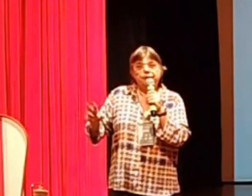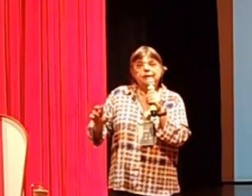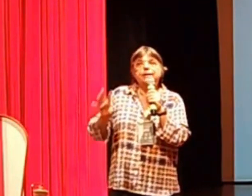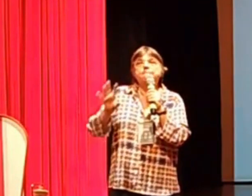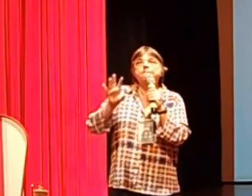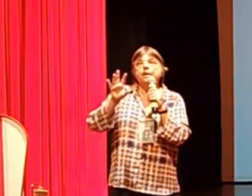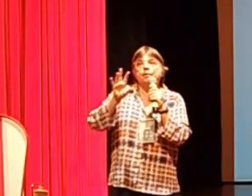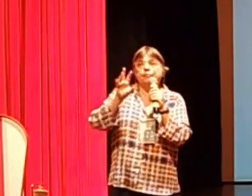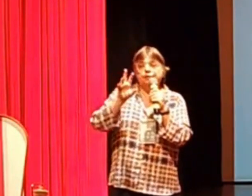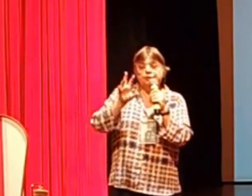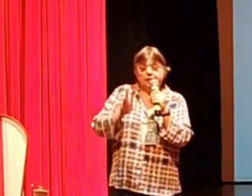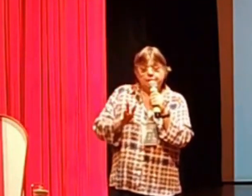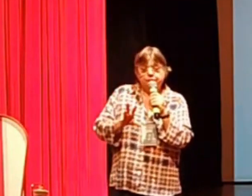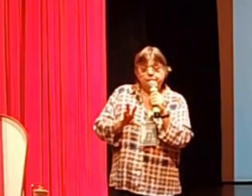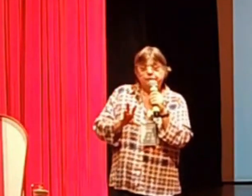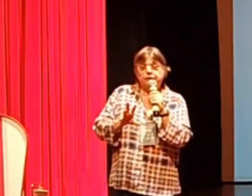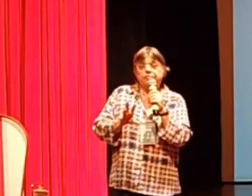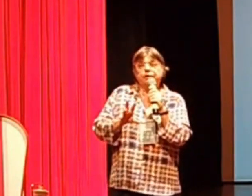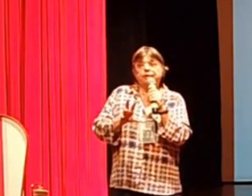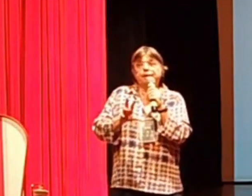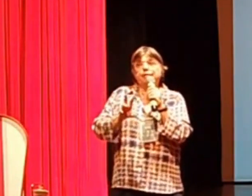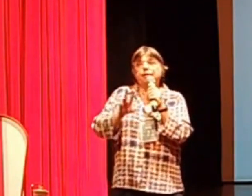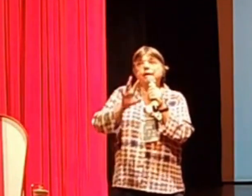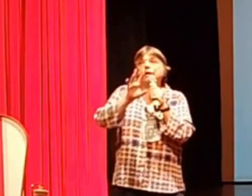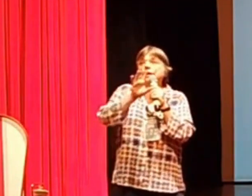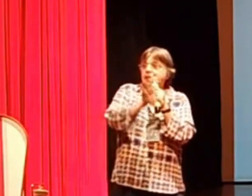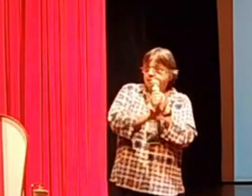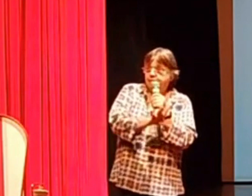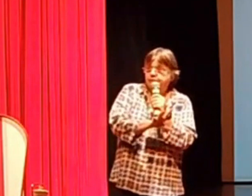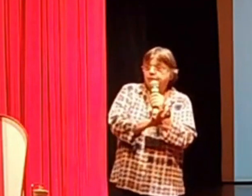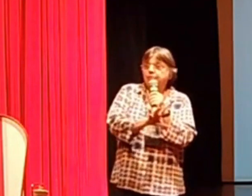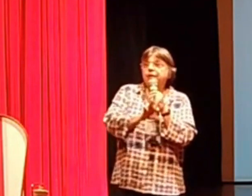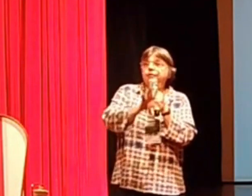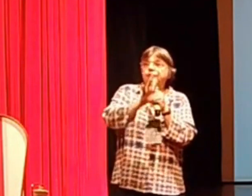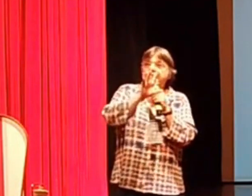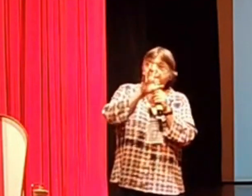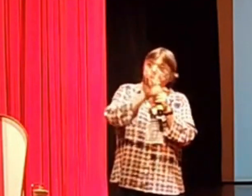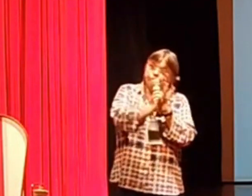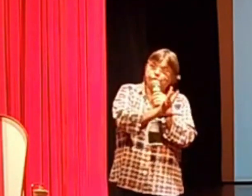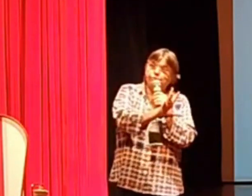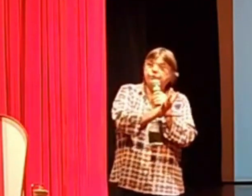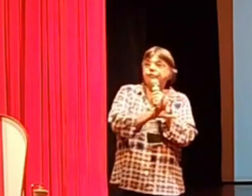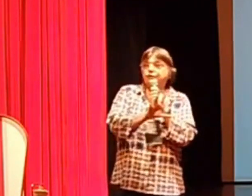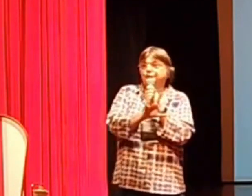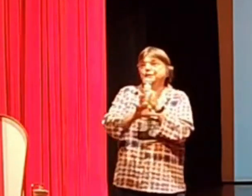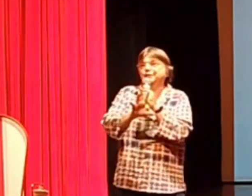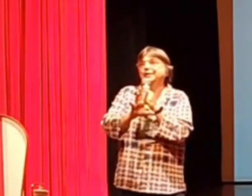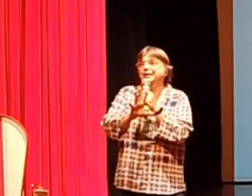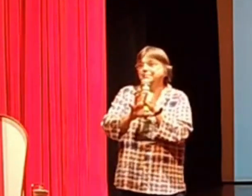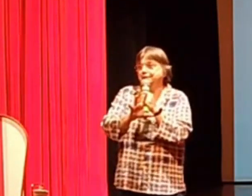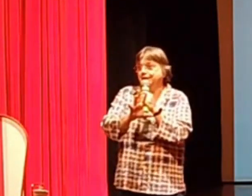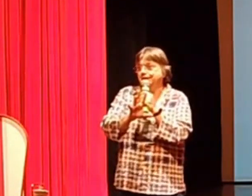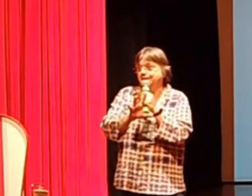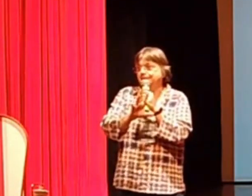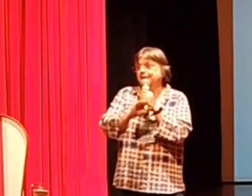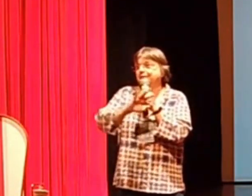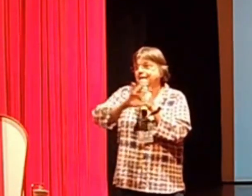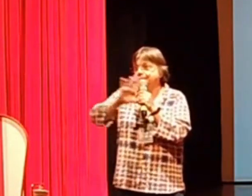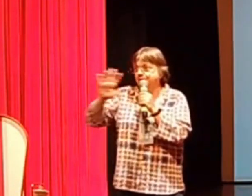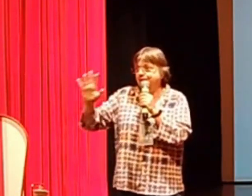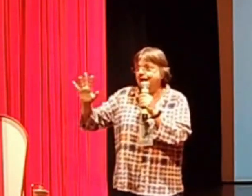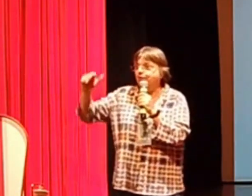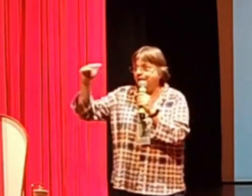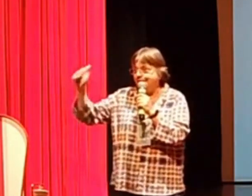com a maioria, foi indicado fisioterapia na maioria, e efetivamente todo mundo fez fisioterapia,